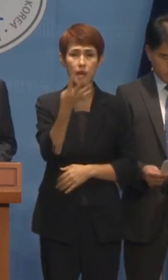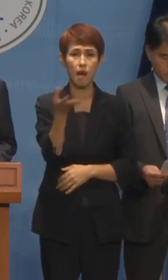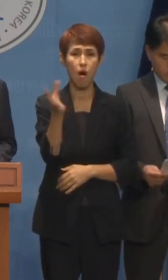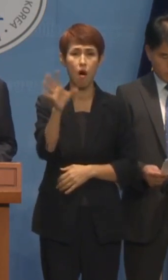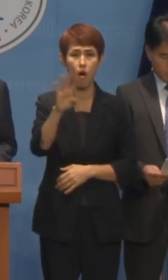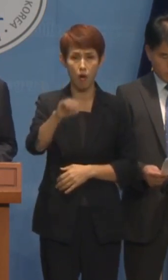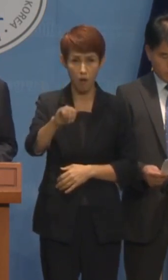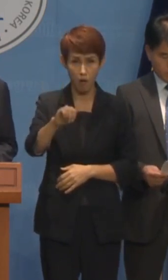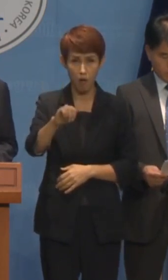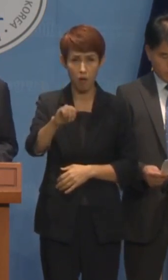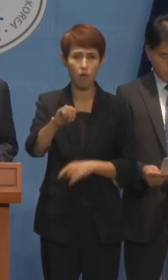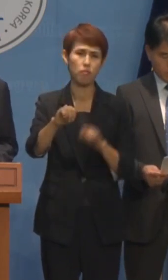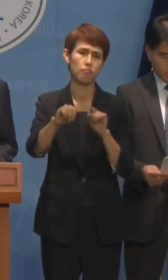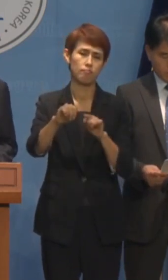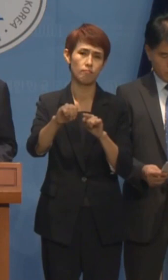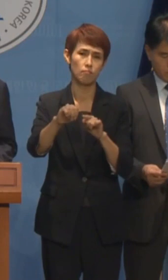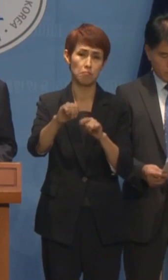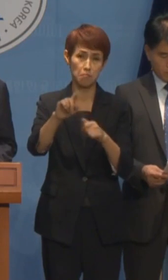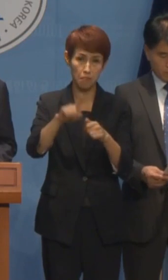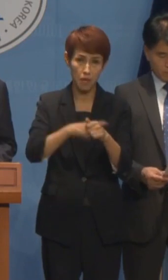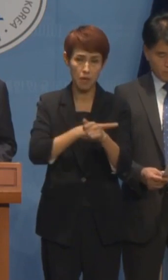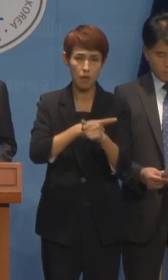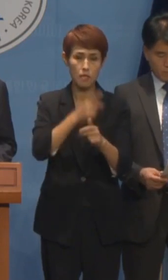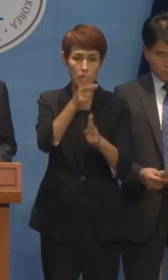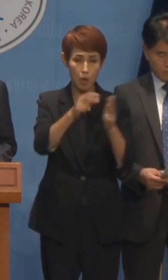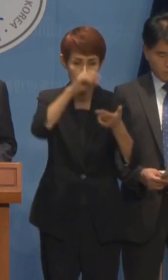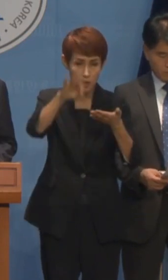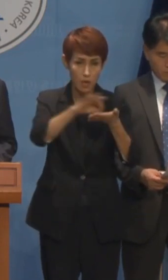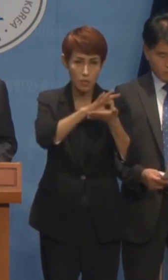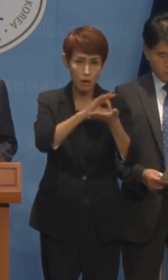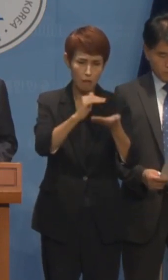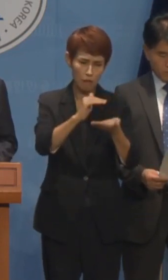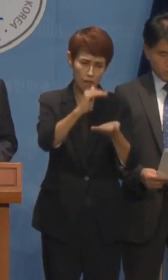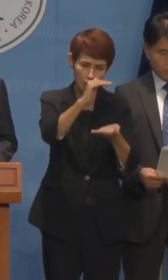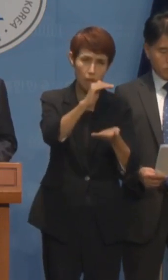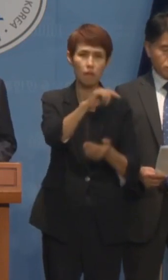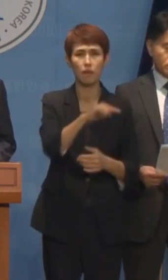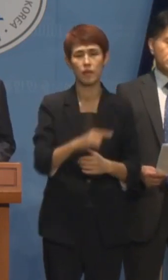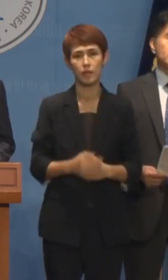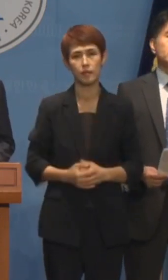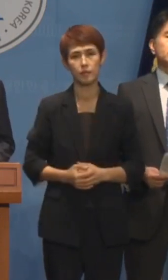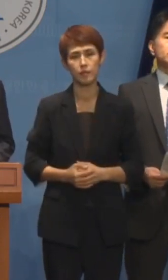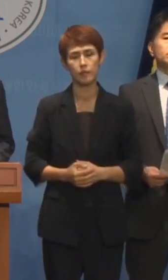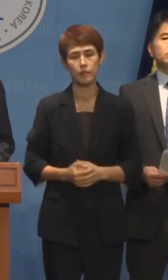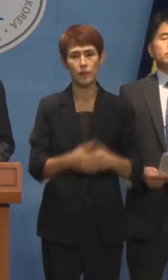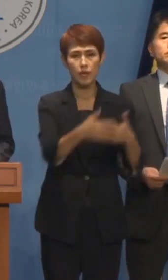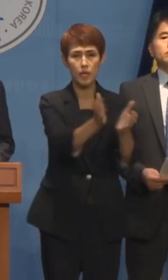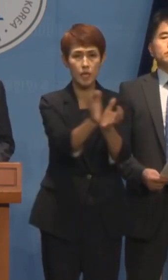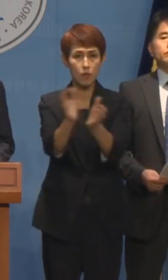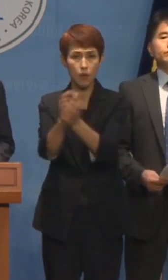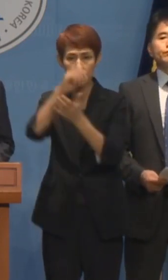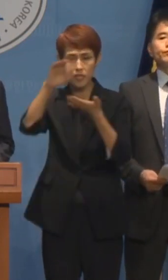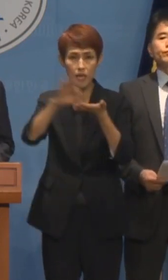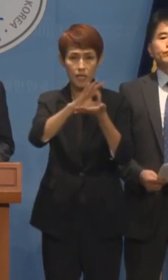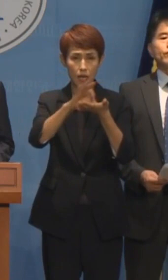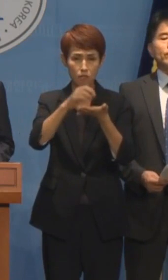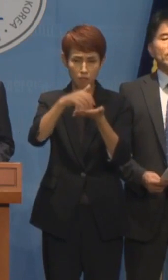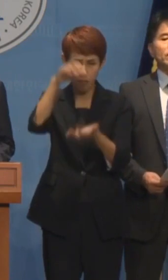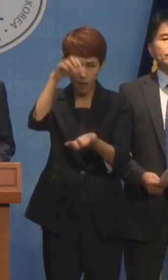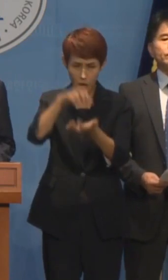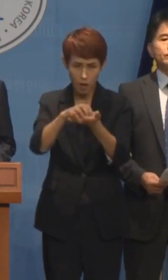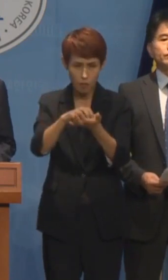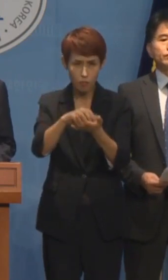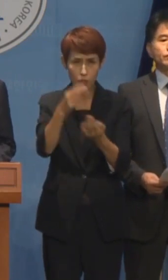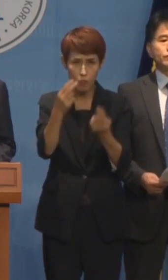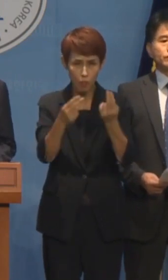원에 달하는 점을 고려하면 사업예산 증가율은 매우 미흡한 수준이다. 기관별 예산 총액 증가율이 미흡하다